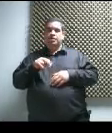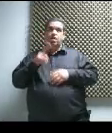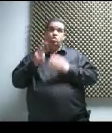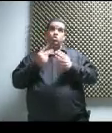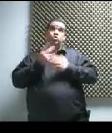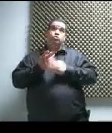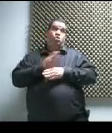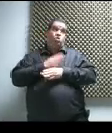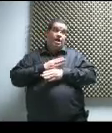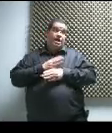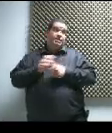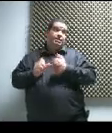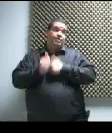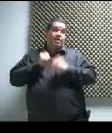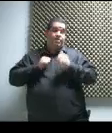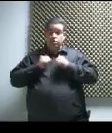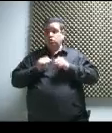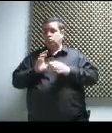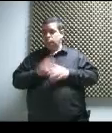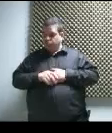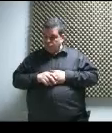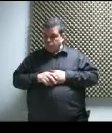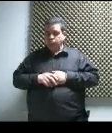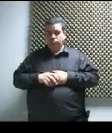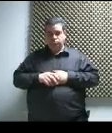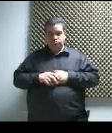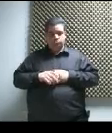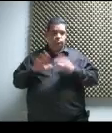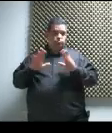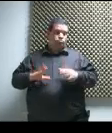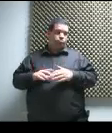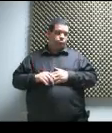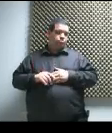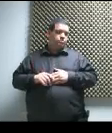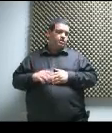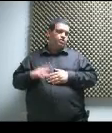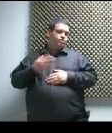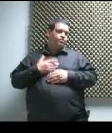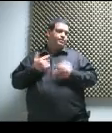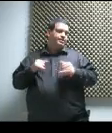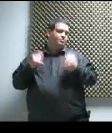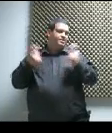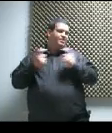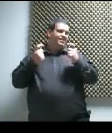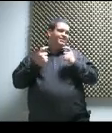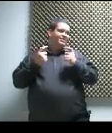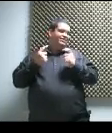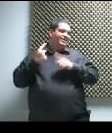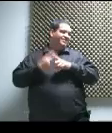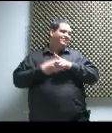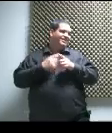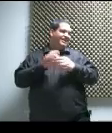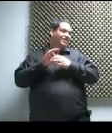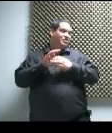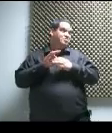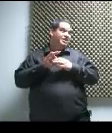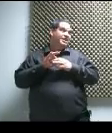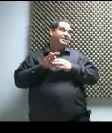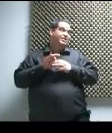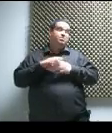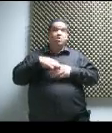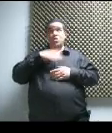dos horas antes de cada función. Estupendo. Pero entonces ahora, ¿sabes qué? ¿Qué es qué? Estamos todavía celebrando el mes de las cooperativas. Estamos